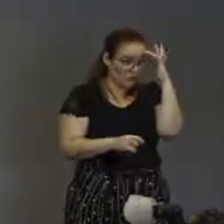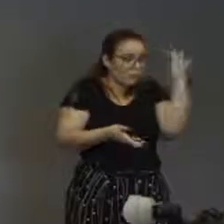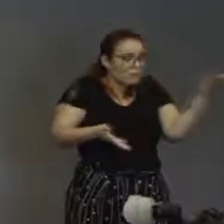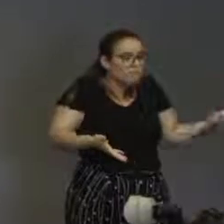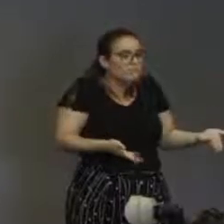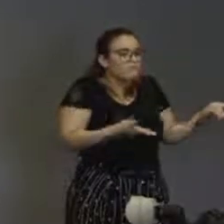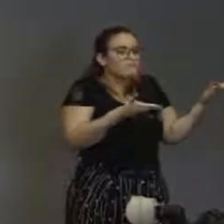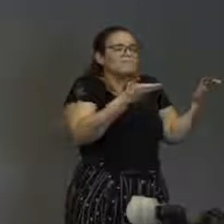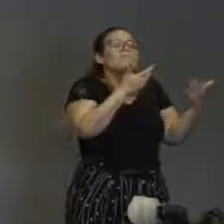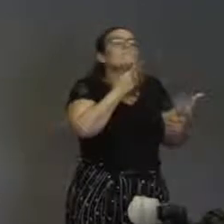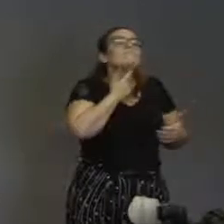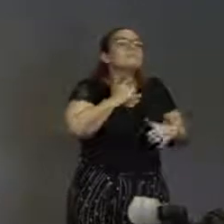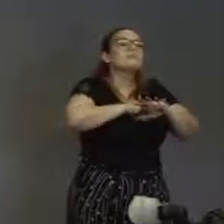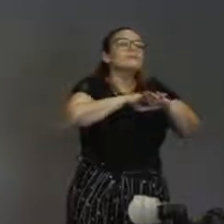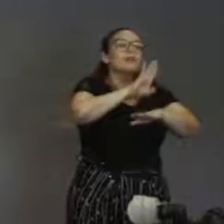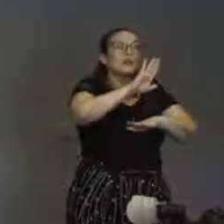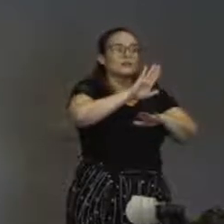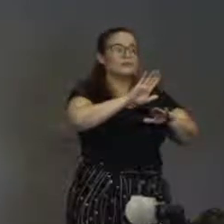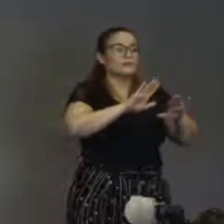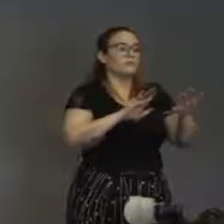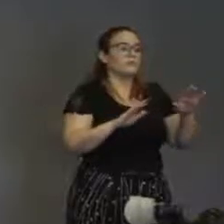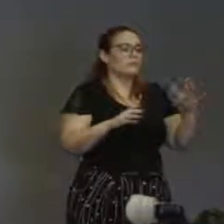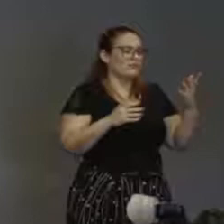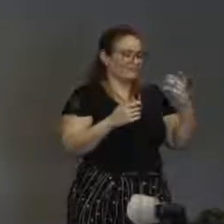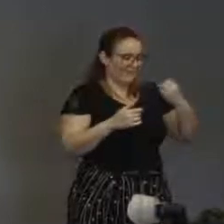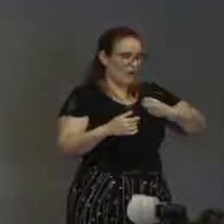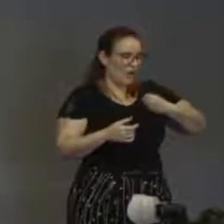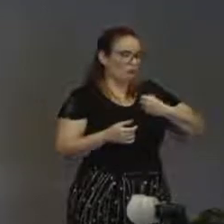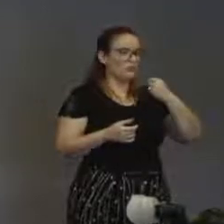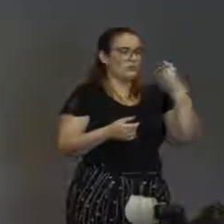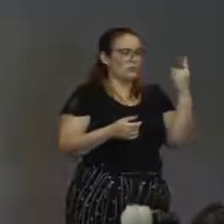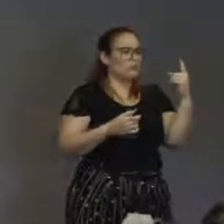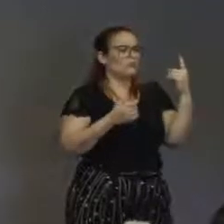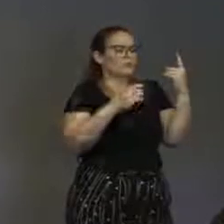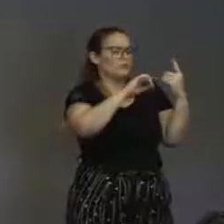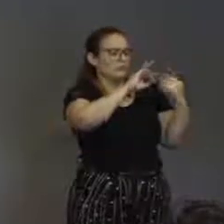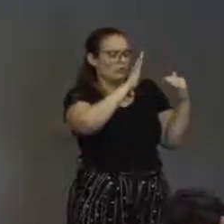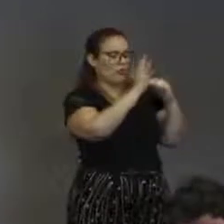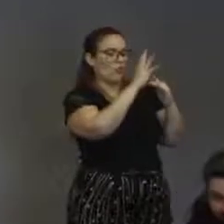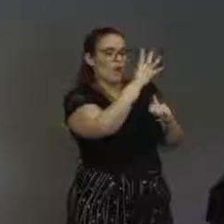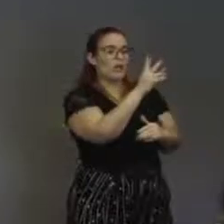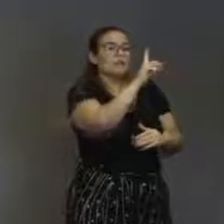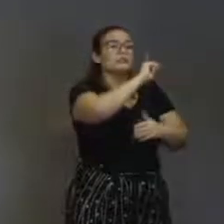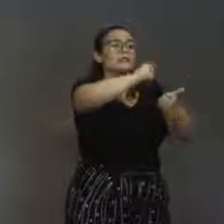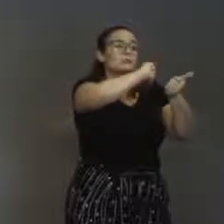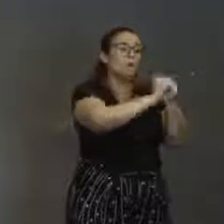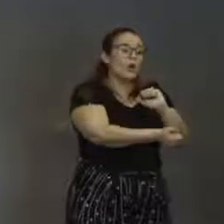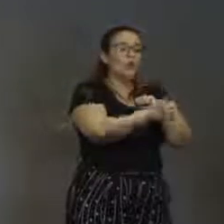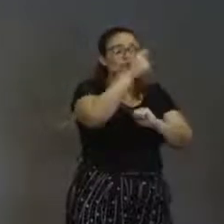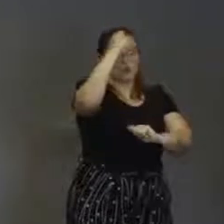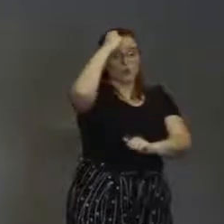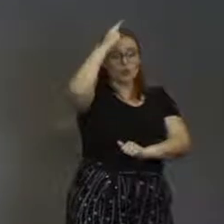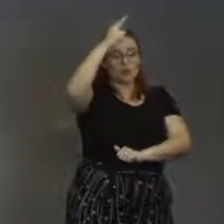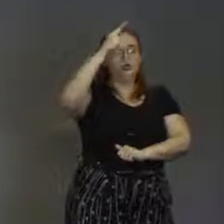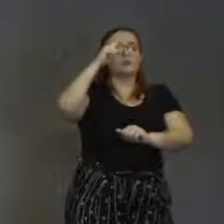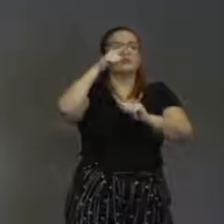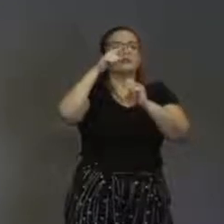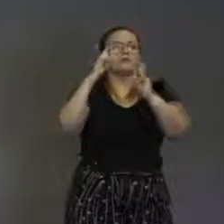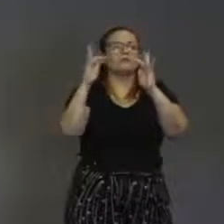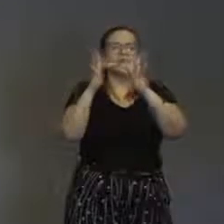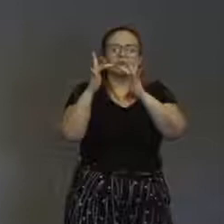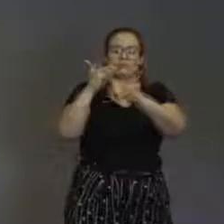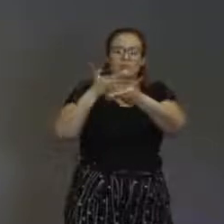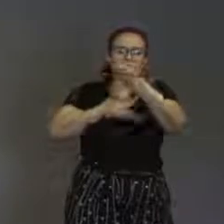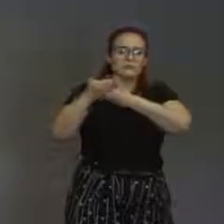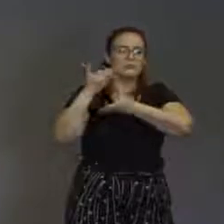mas mesmo assim de 1 a 10, 4,4 no primeiro lugar é cultura, daí vem esporte, vem as relações sociais, vem tudo que diz respeito a